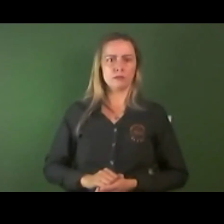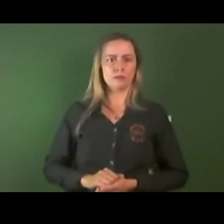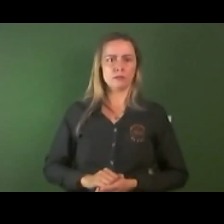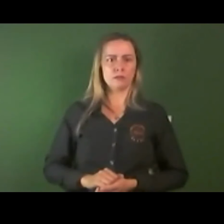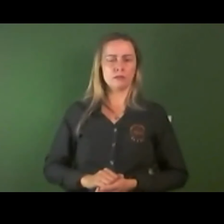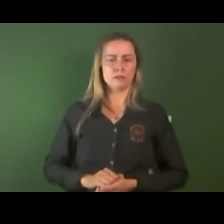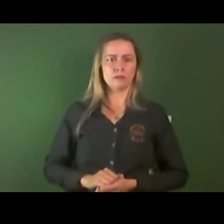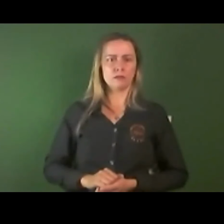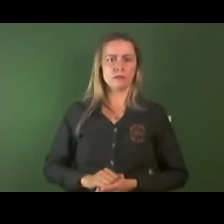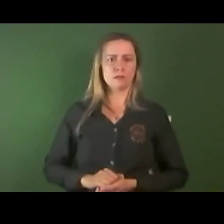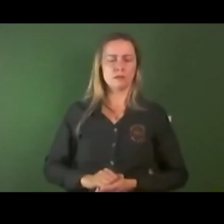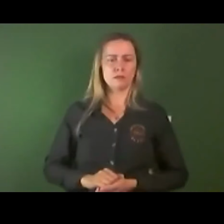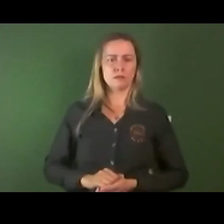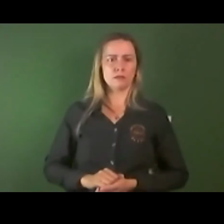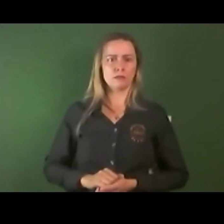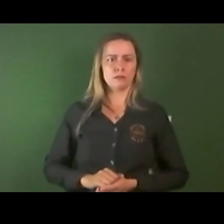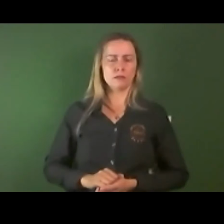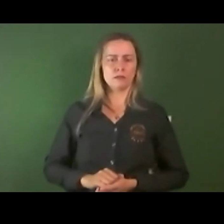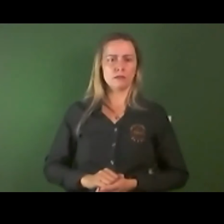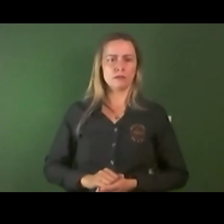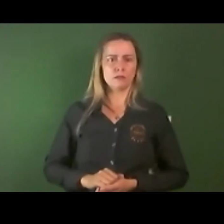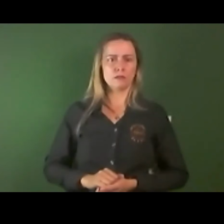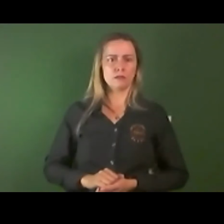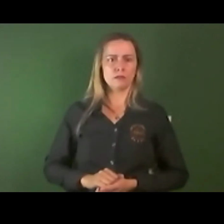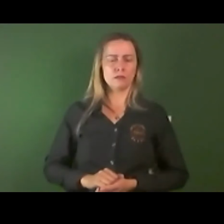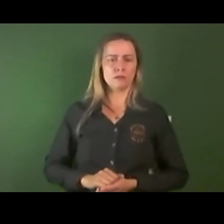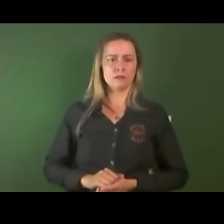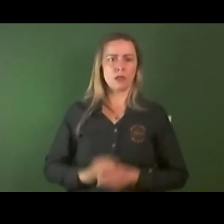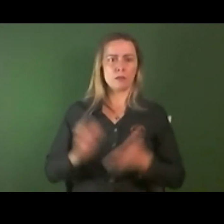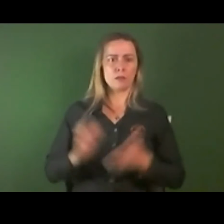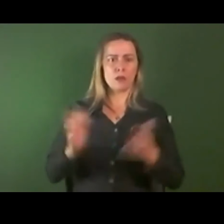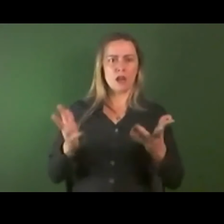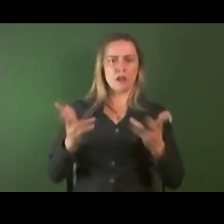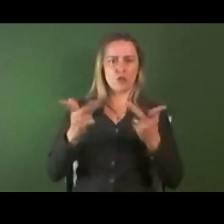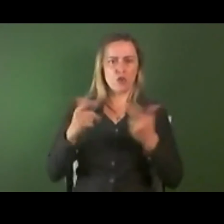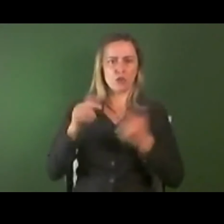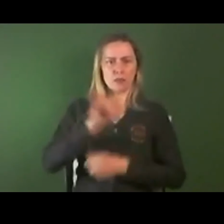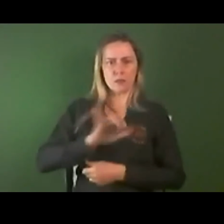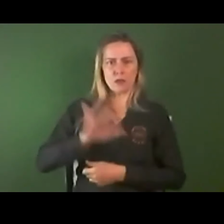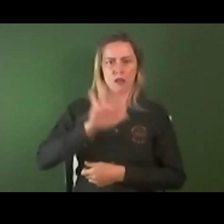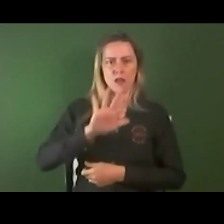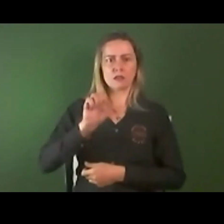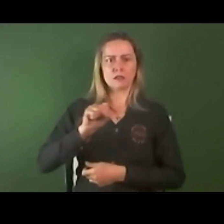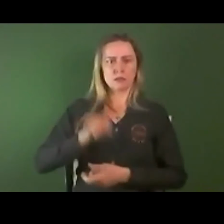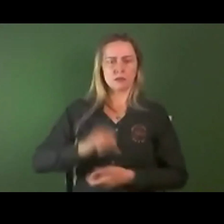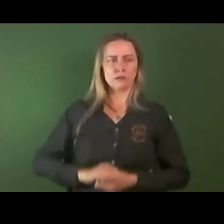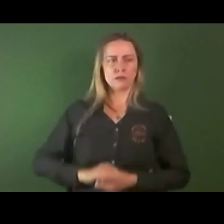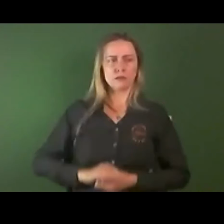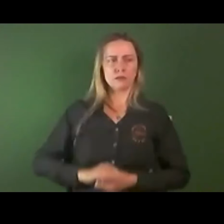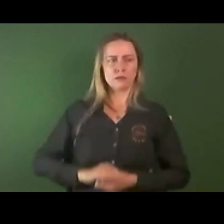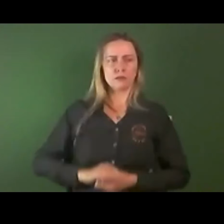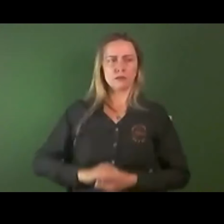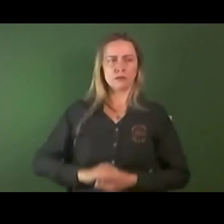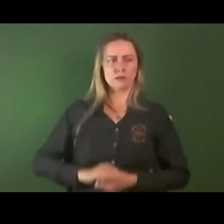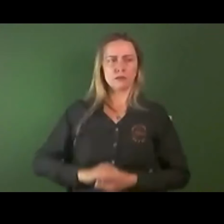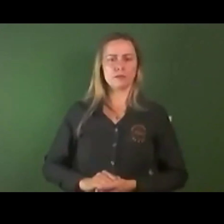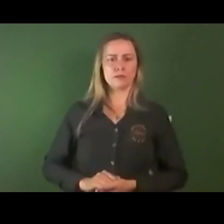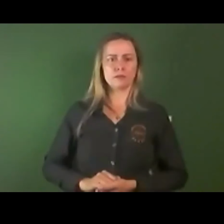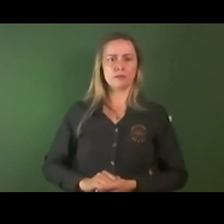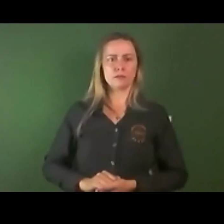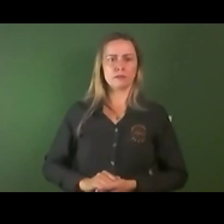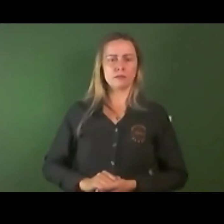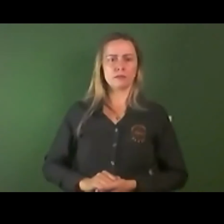Como essa imagem que é maravilhosa, né? Você tem aqui nessa porta semi-aberta essa figura aparecendo aqui. E essa luz que invade